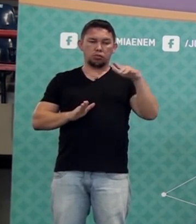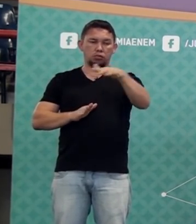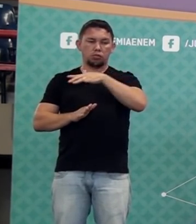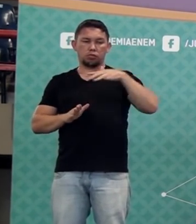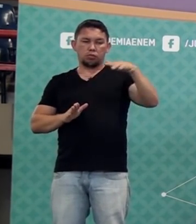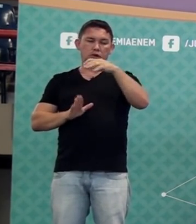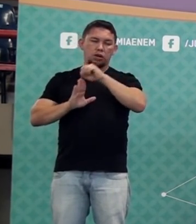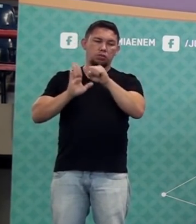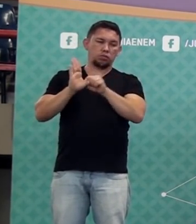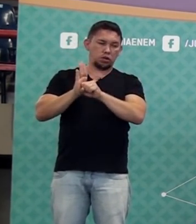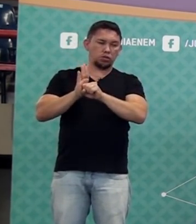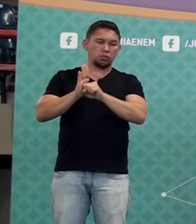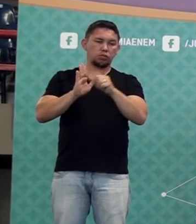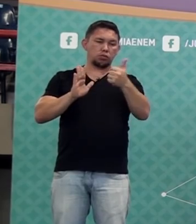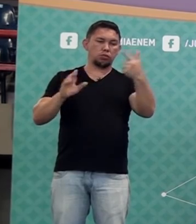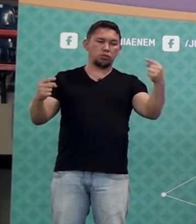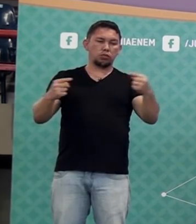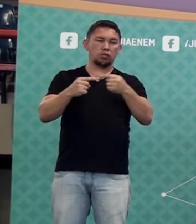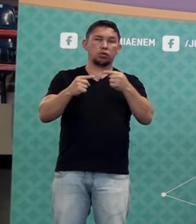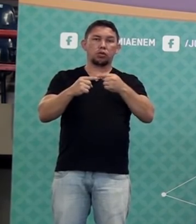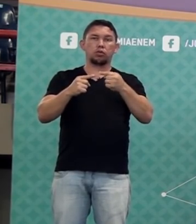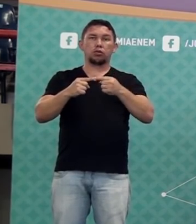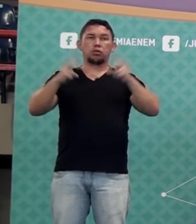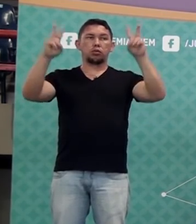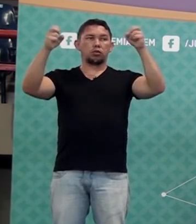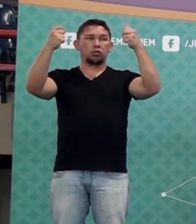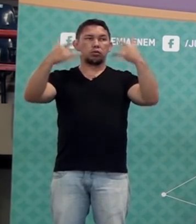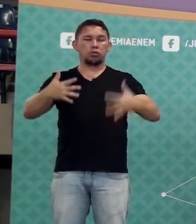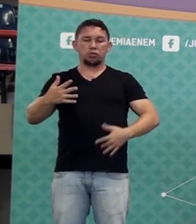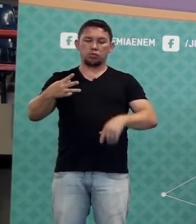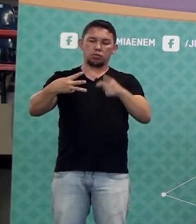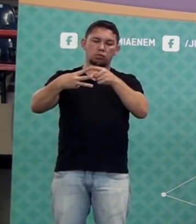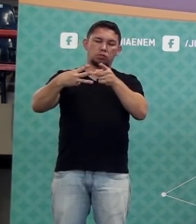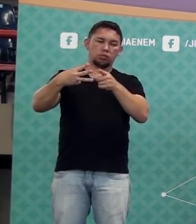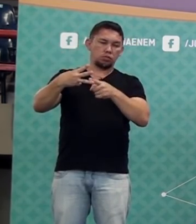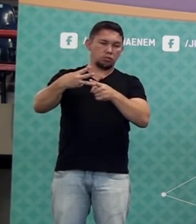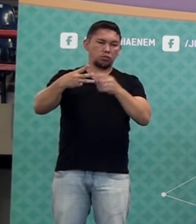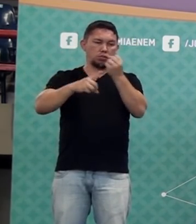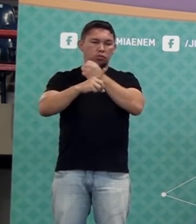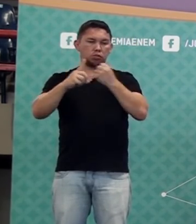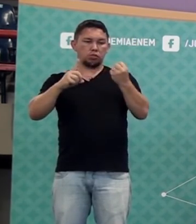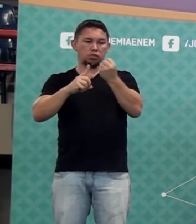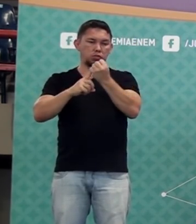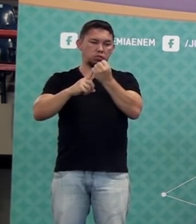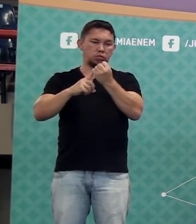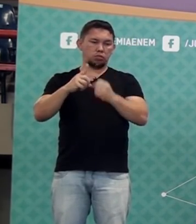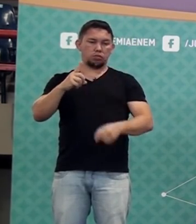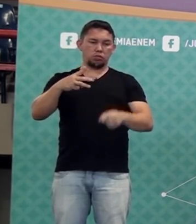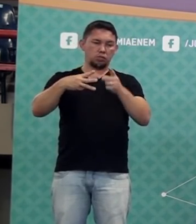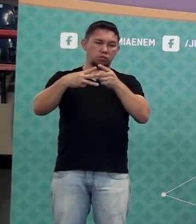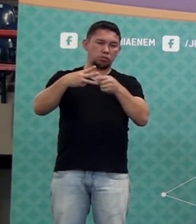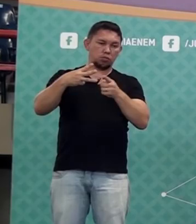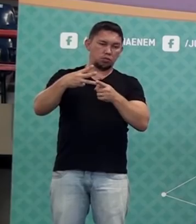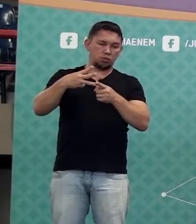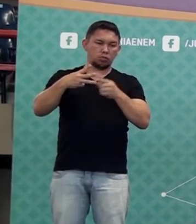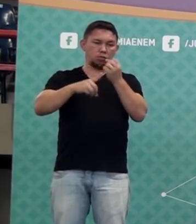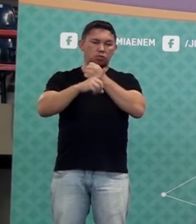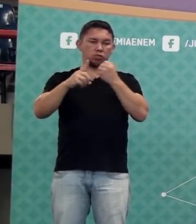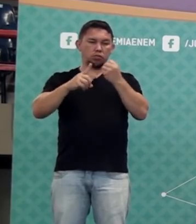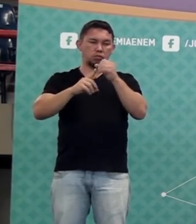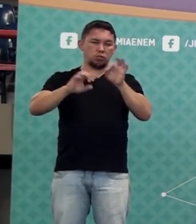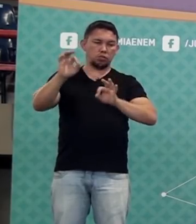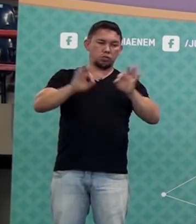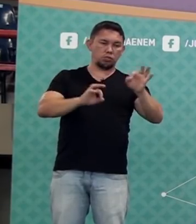no século XII, um tema que descreve a sociedade dividida em 3 categorias ou ordens. Os 3 componentes dessa